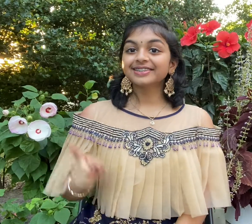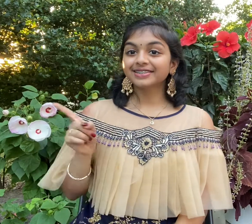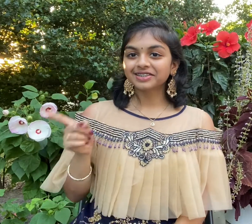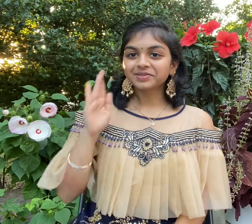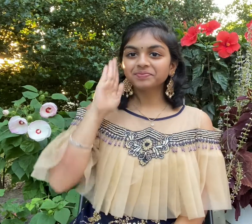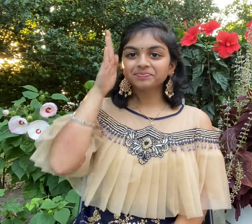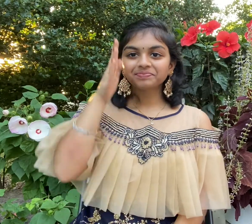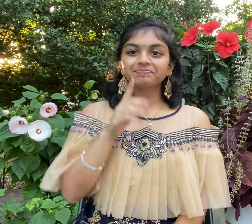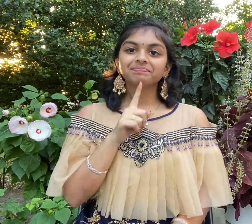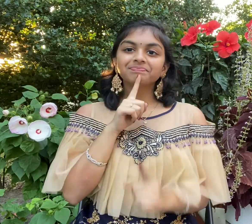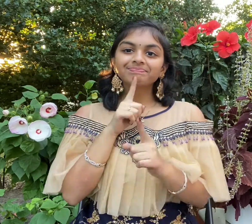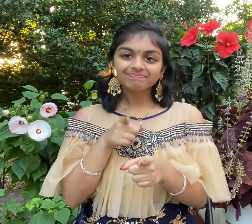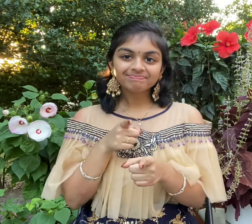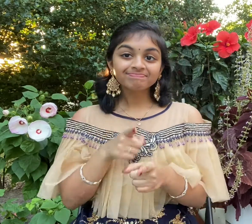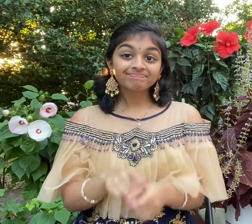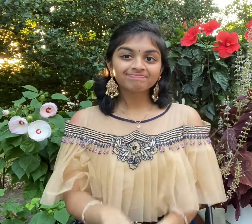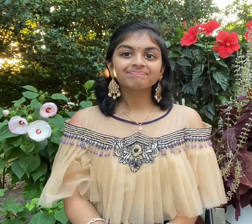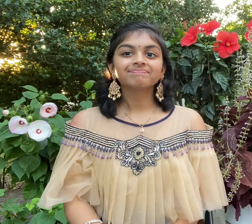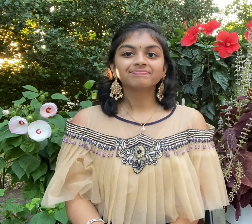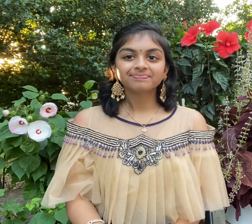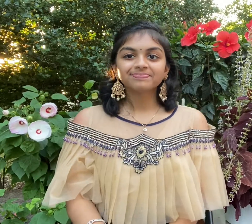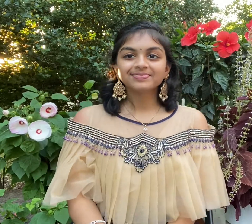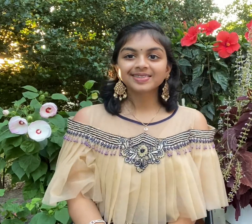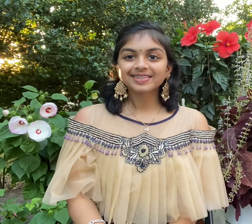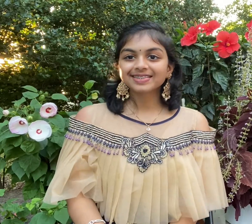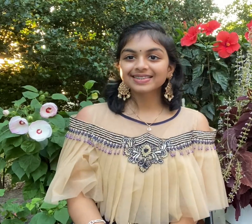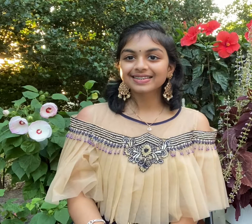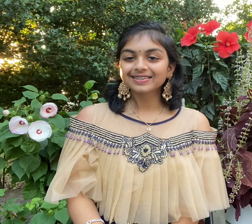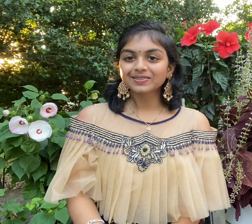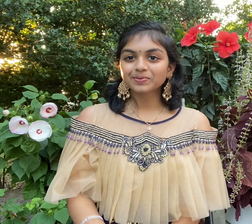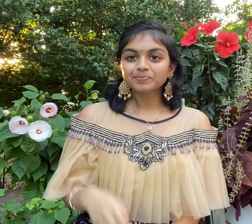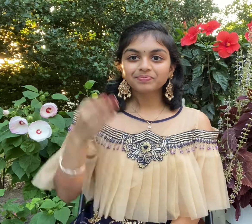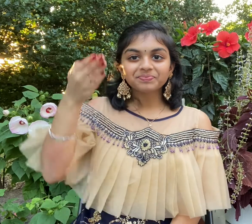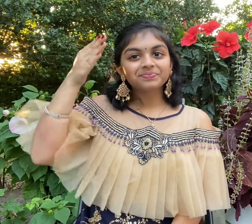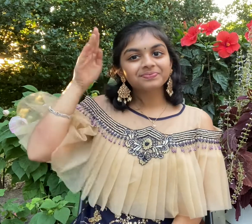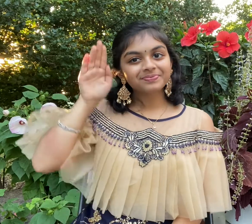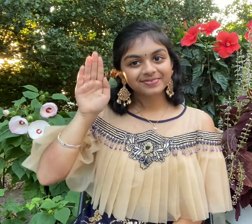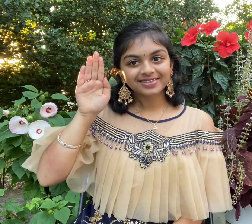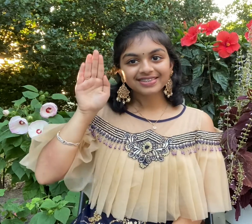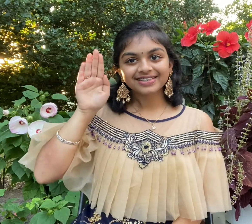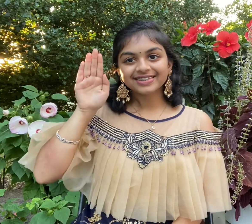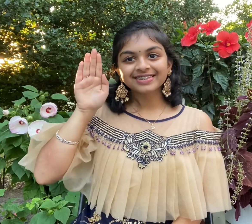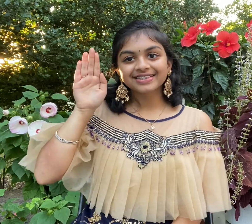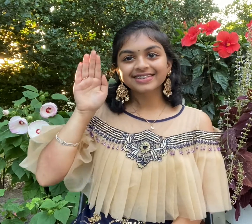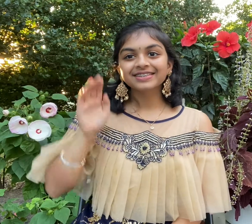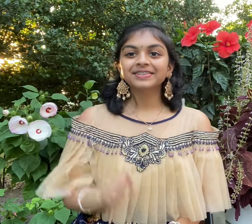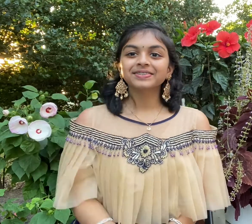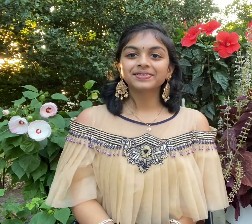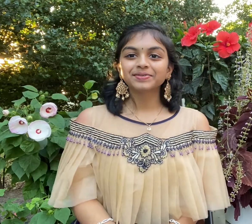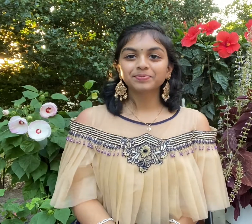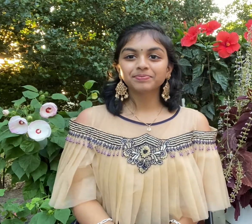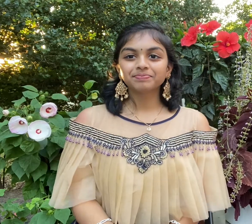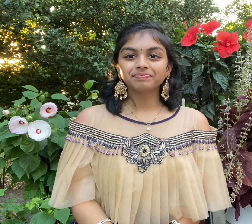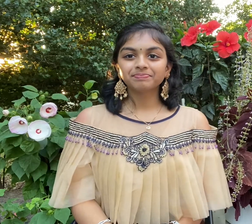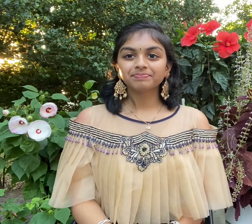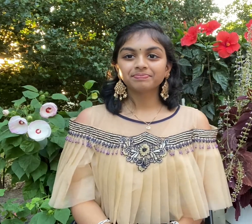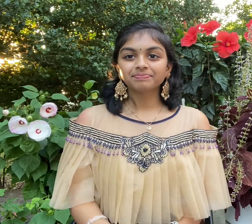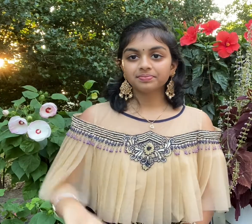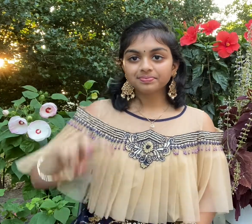ಮಂತ್ರವಾದಿ ಹೊಗಲು ಒಡನೆ ನುಡಿವರಯ್ಯ ಕೂಡಲ ಸಂಗಮ